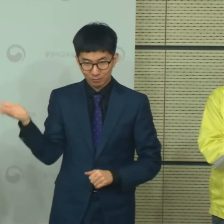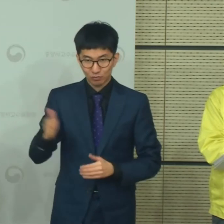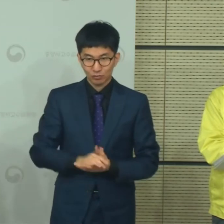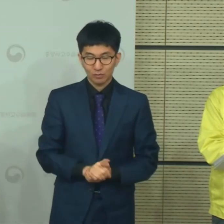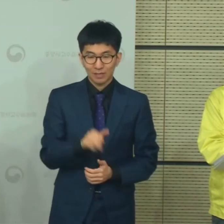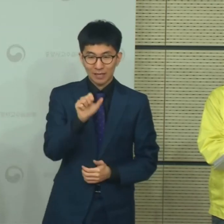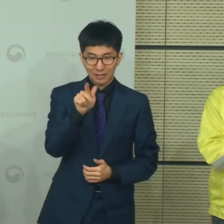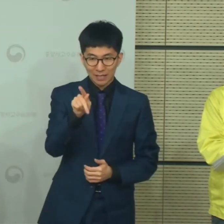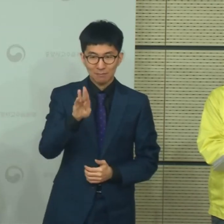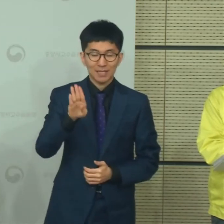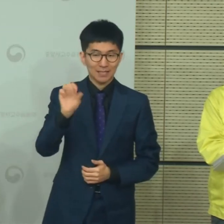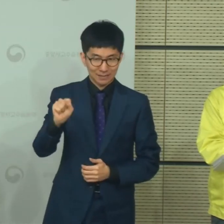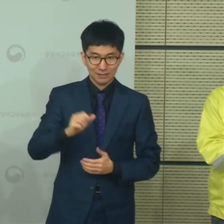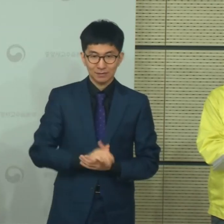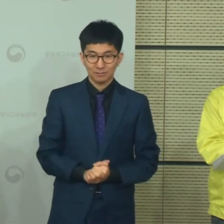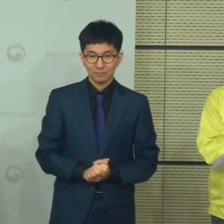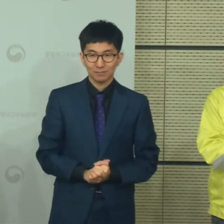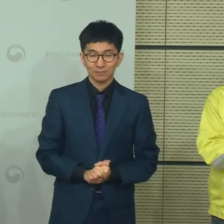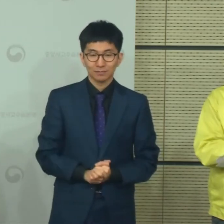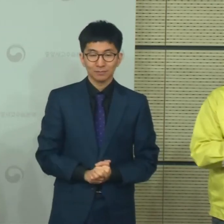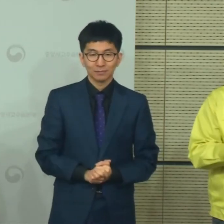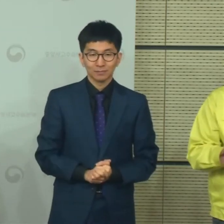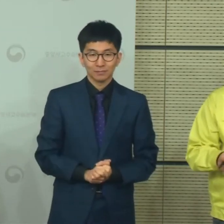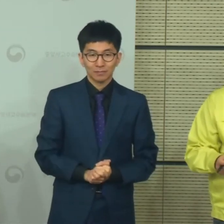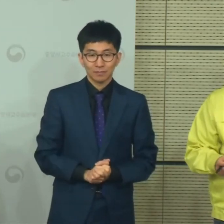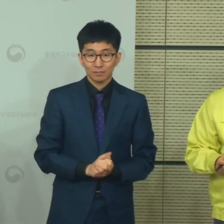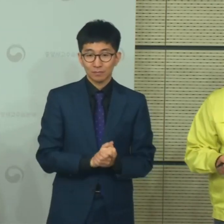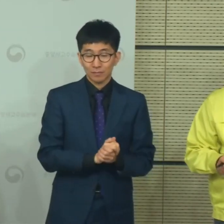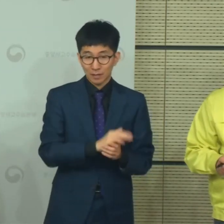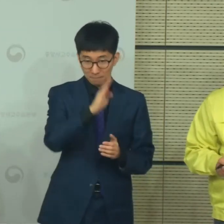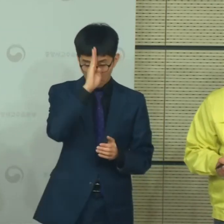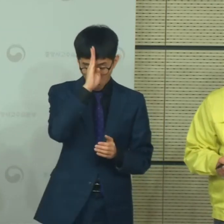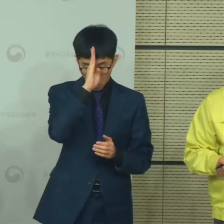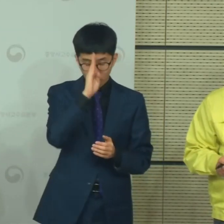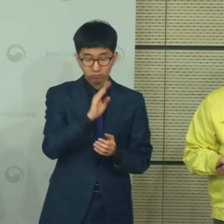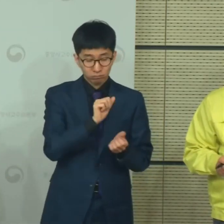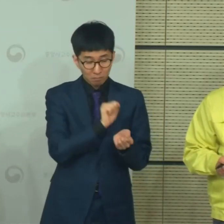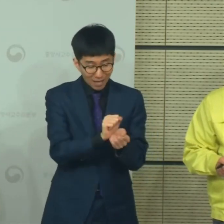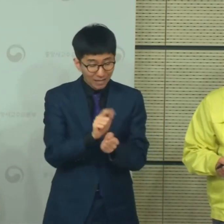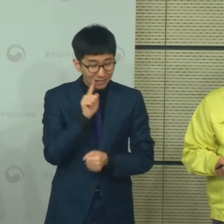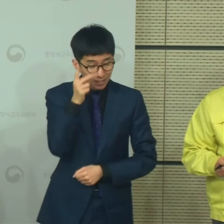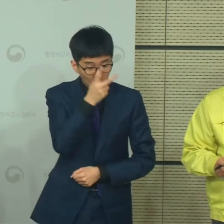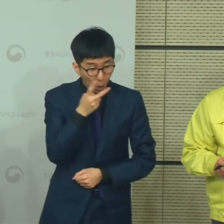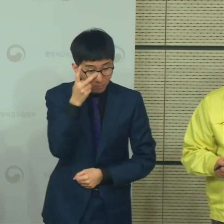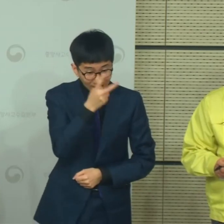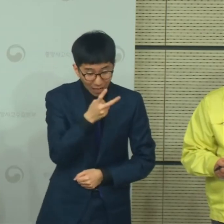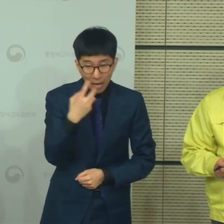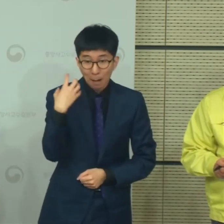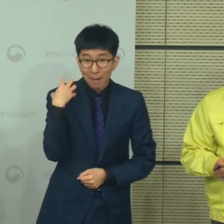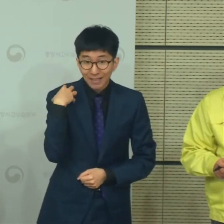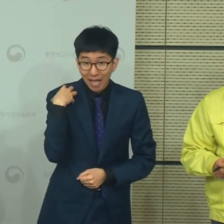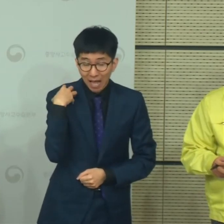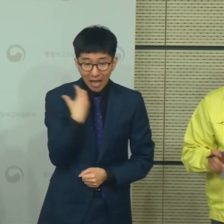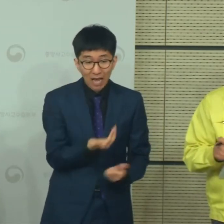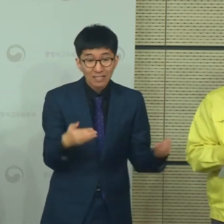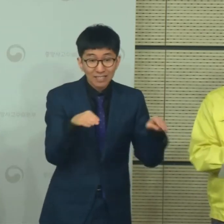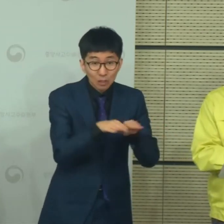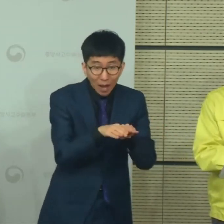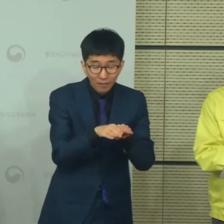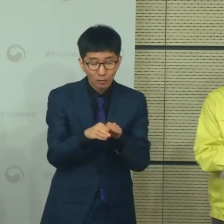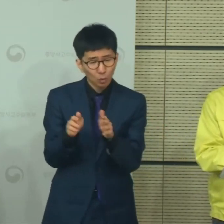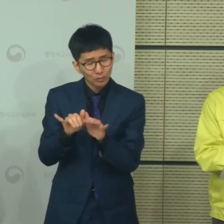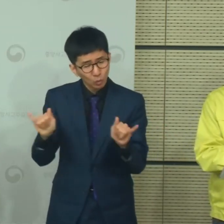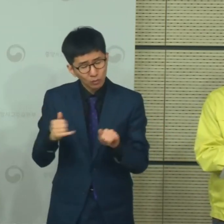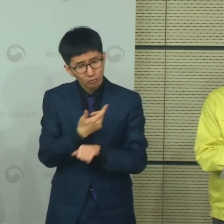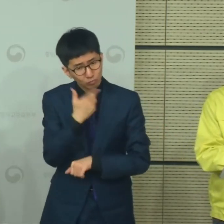네, KBS 윤보미 기자입니다. 간단히 질문 드리겠습니다. 코로나19 진단검사와 관련해서 현재 소화할 수 있는 기관이나 인력 그리고 장비에 부족한 점